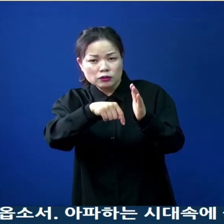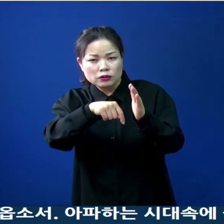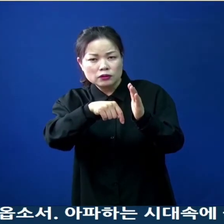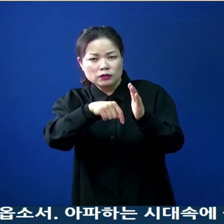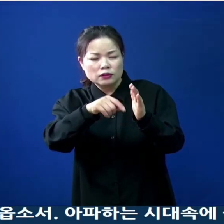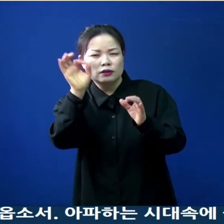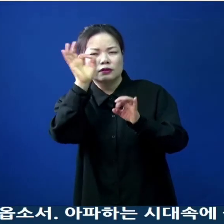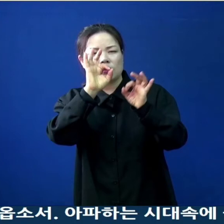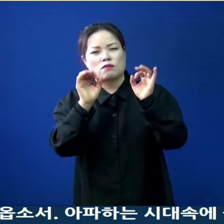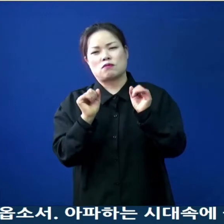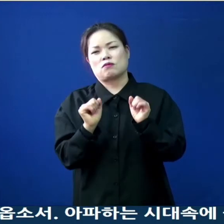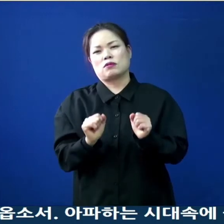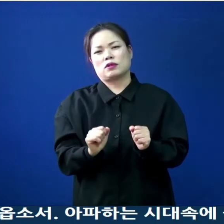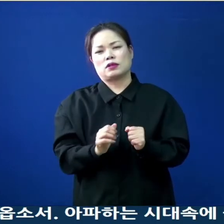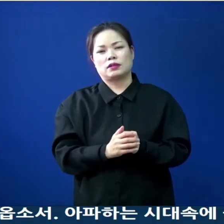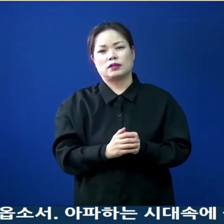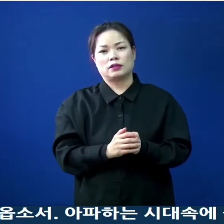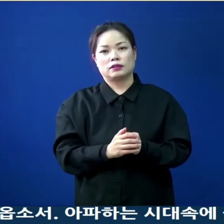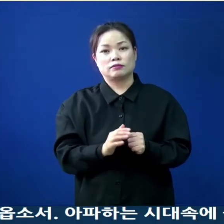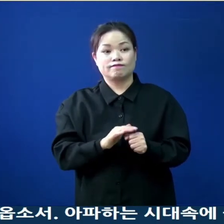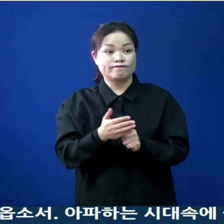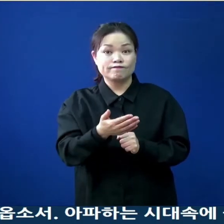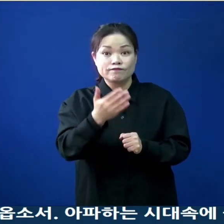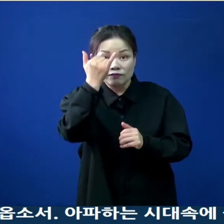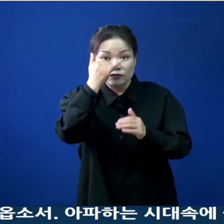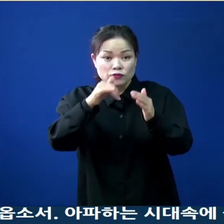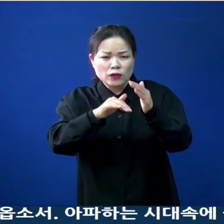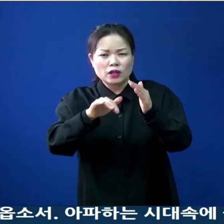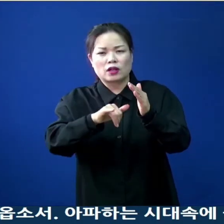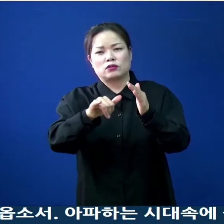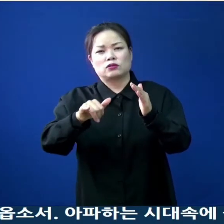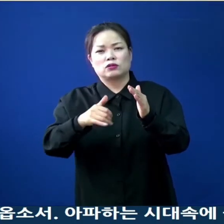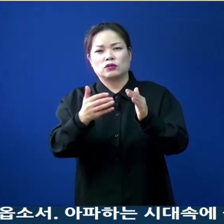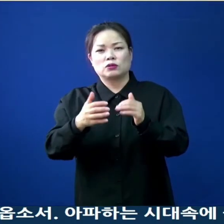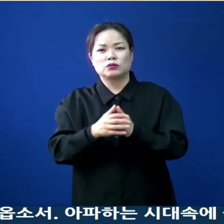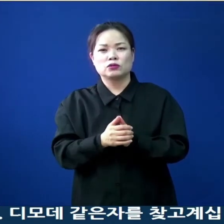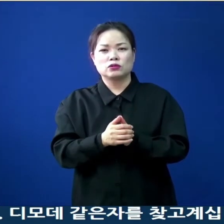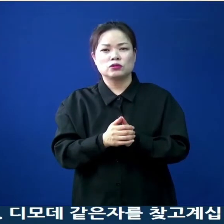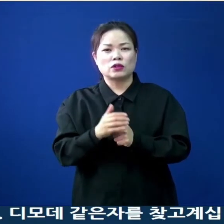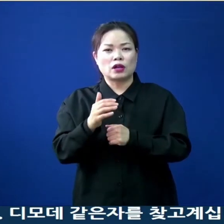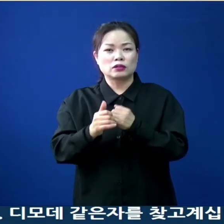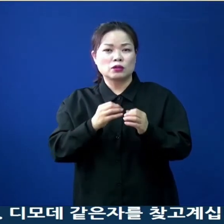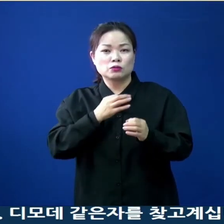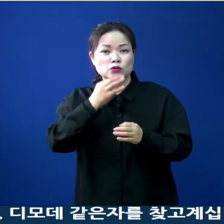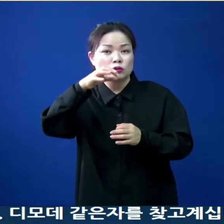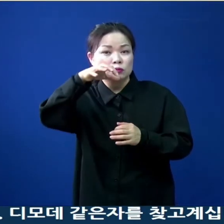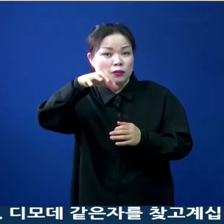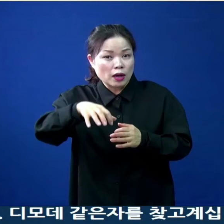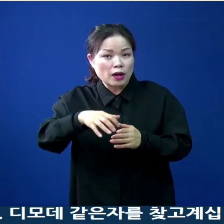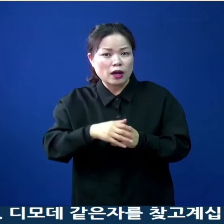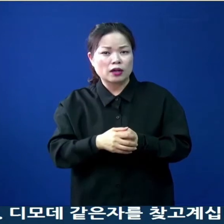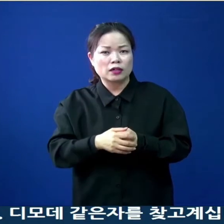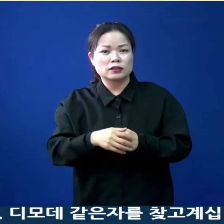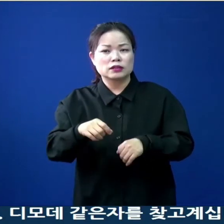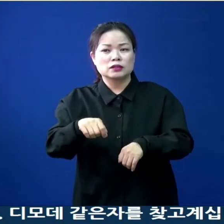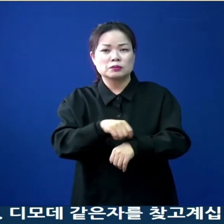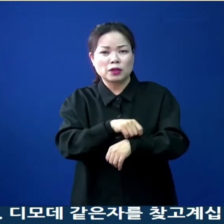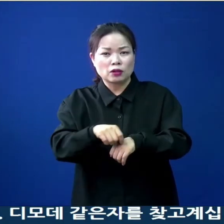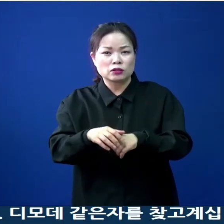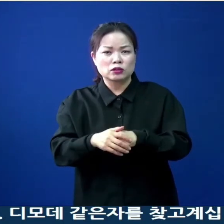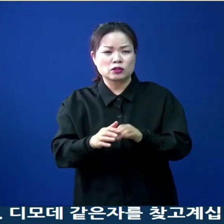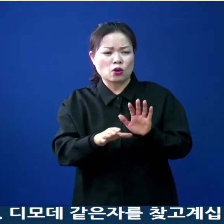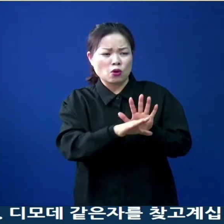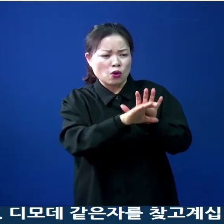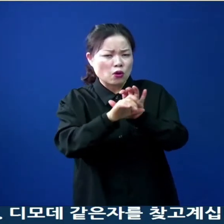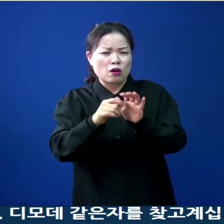찾고 계신다는 것이죠. 사랑하는 우리 충현의 모든 가족 여러분, 하나님의 그 부름 앞에, 특별히